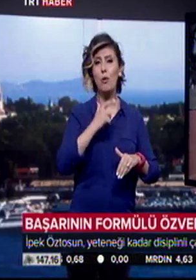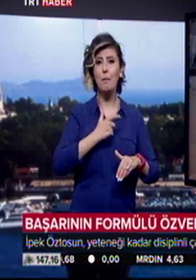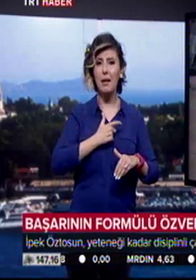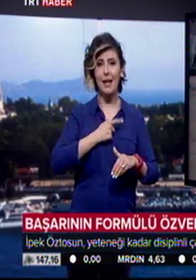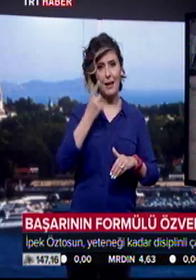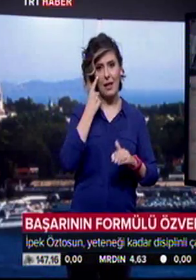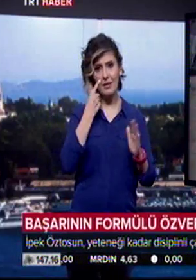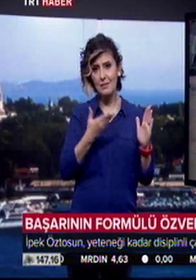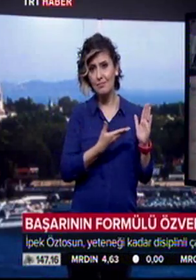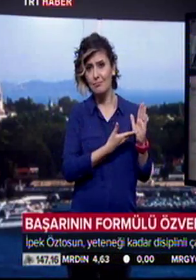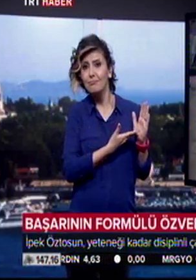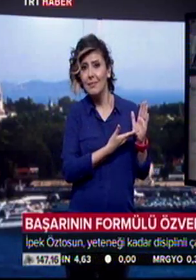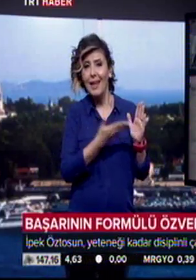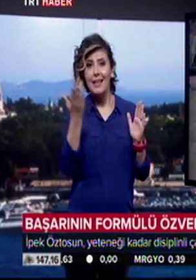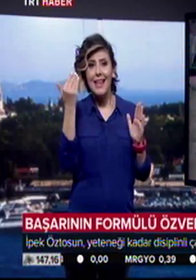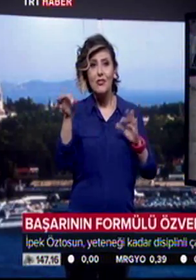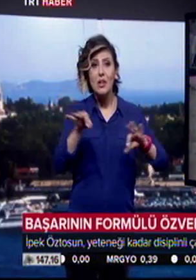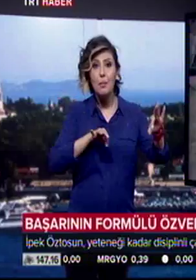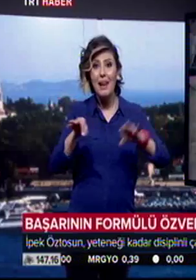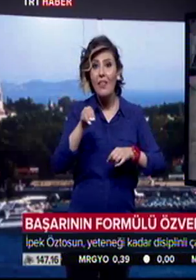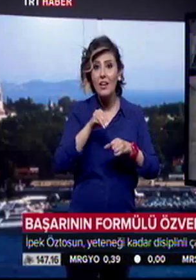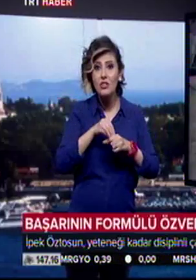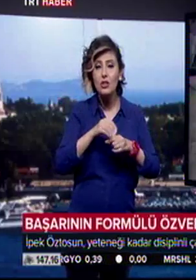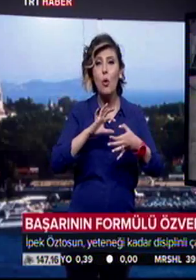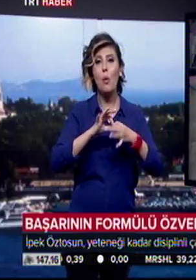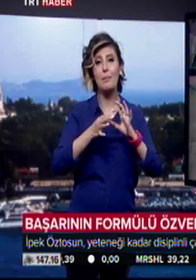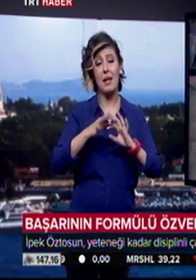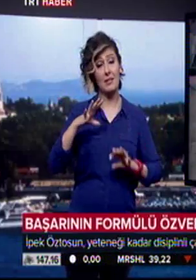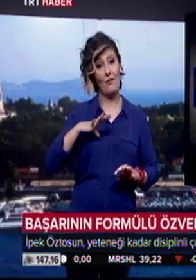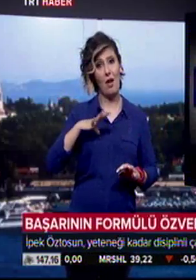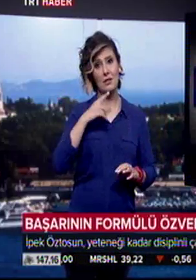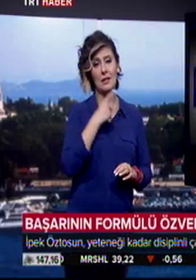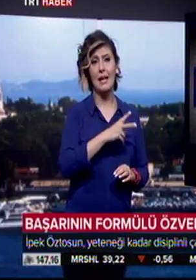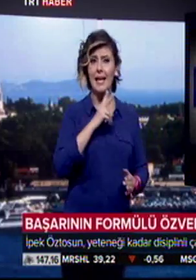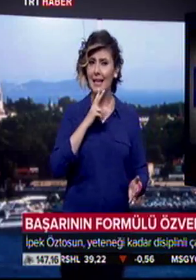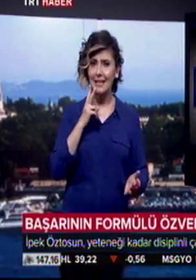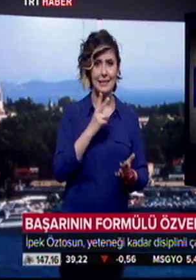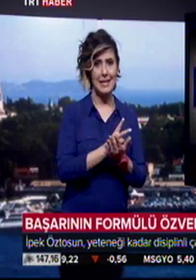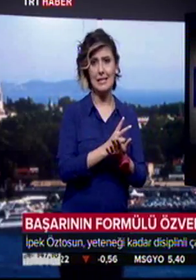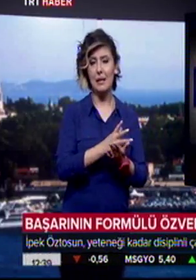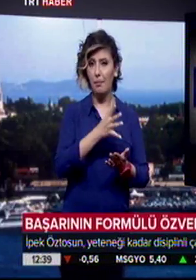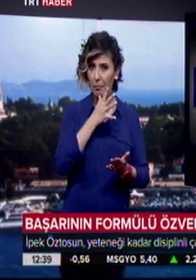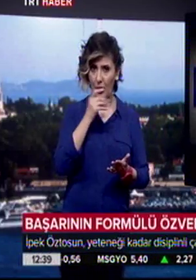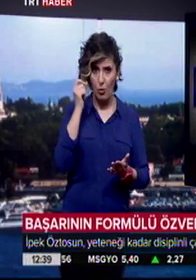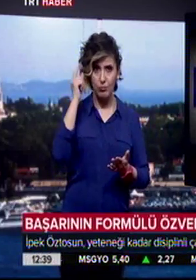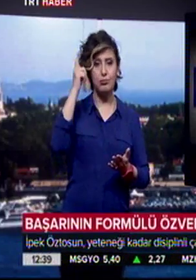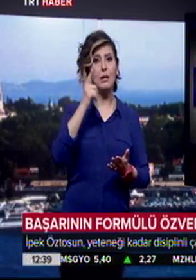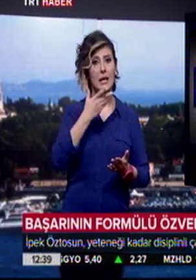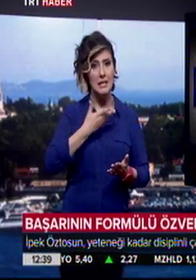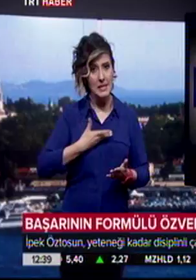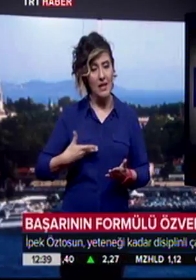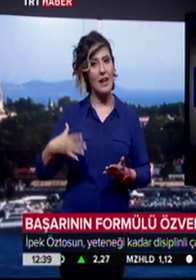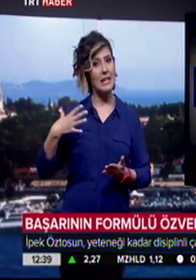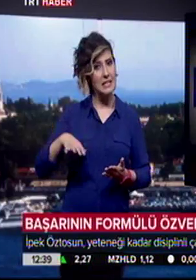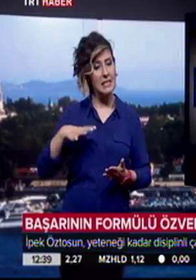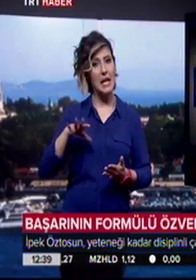madalyalarıyla kanıtlayan İpek Öztosun'un gelecek planları arasında olimpiyat da var. Kesinlikle bilinçli, severek ve isteyerek tercih